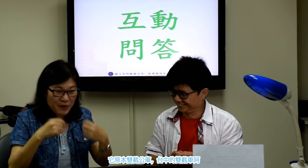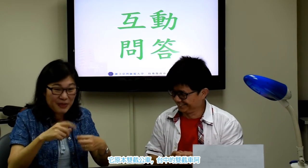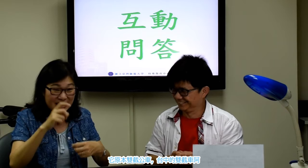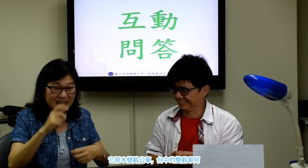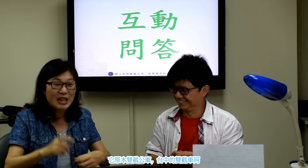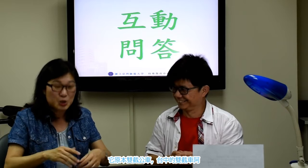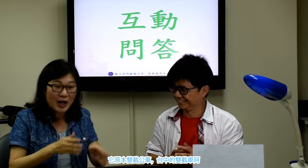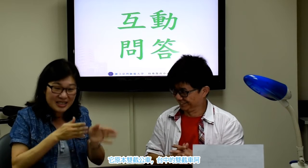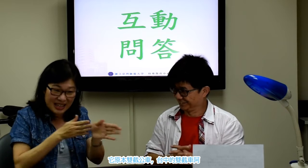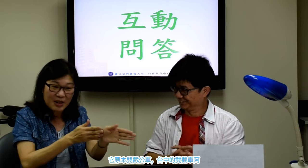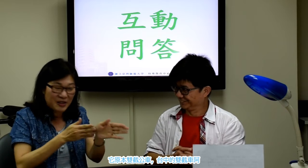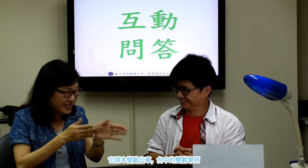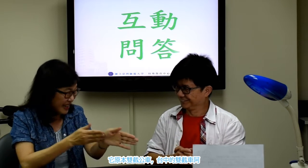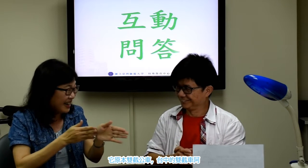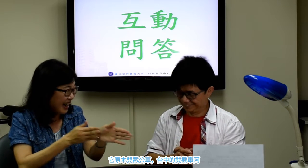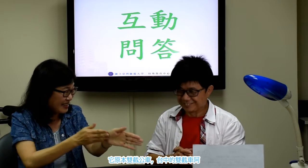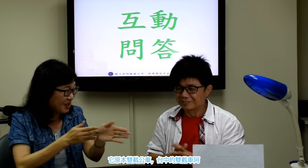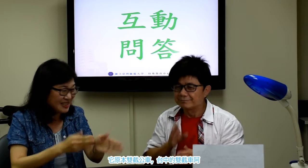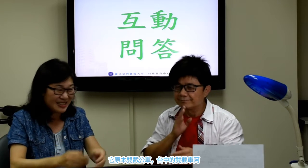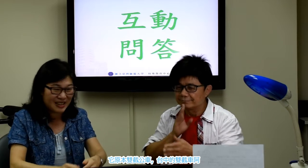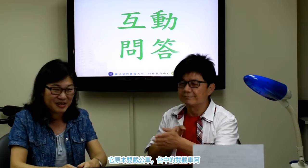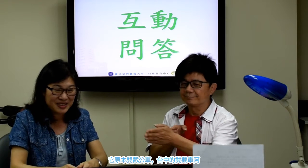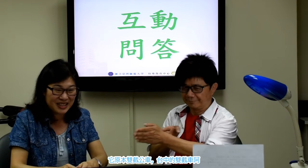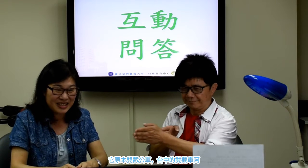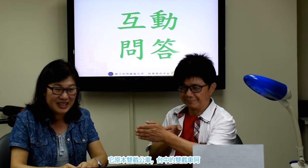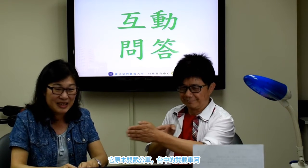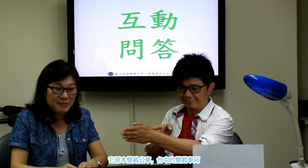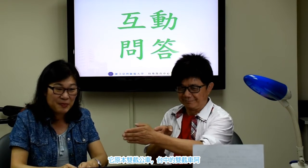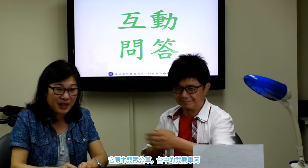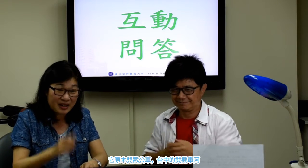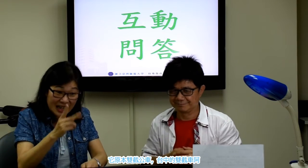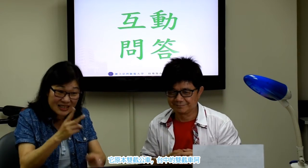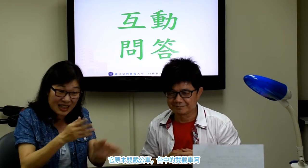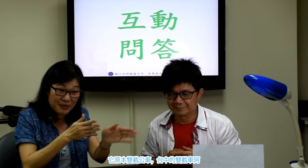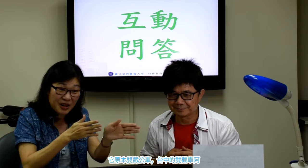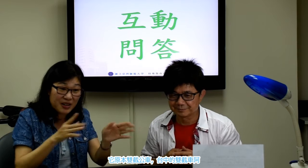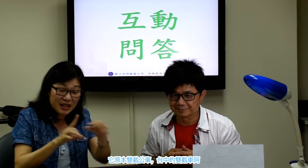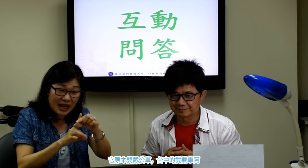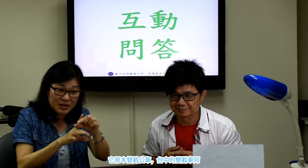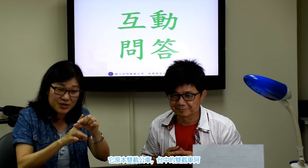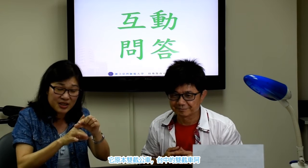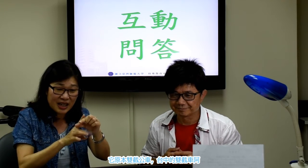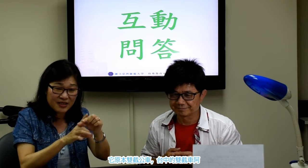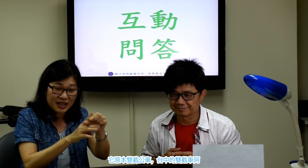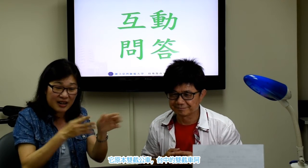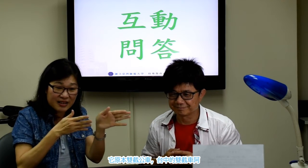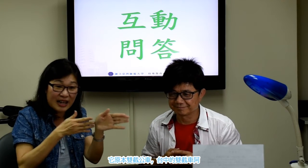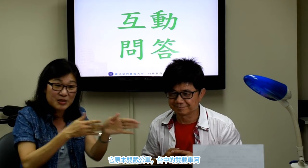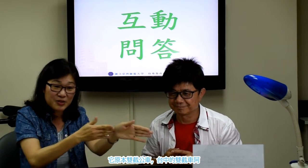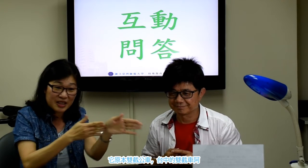本双捷公车啊，双捷公车，好，两捷有没有？台中的，它有哈，台中的